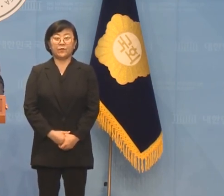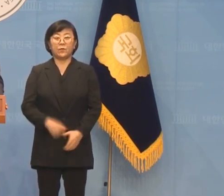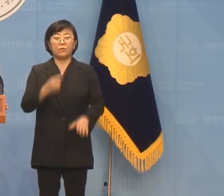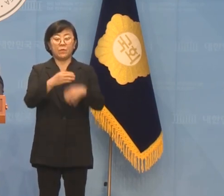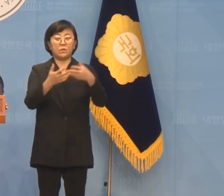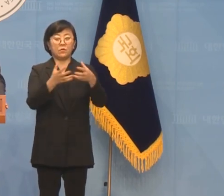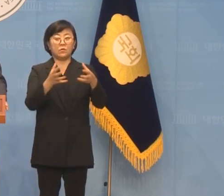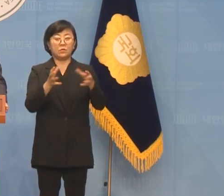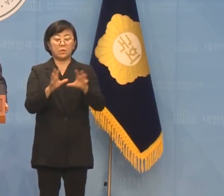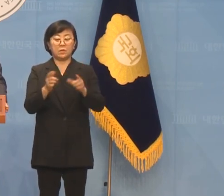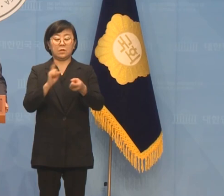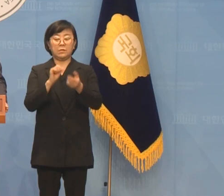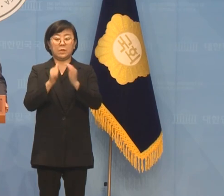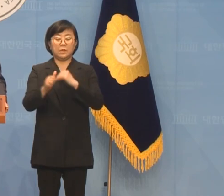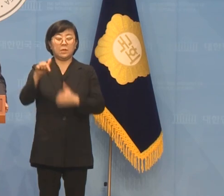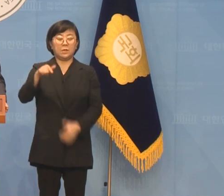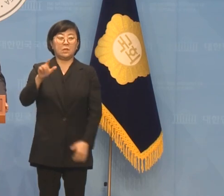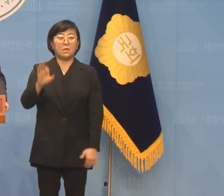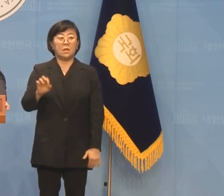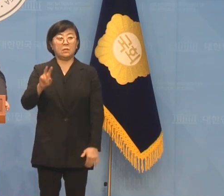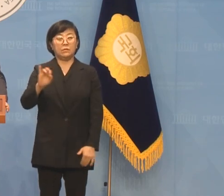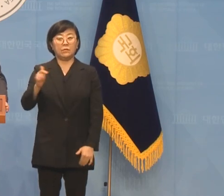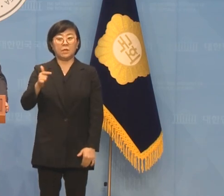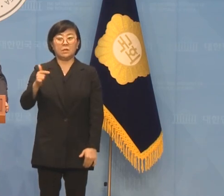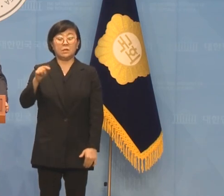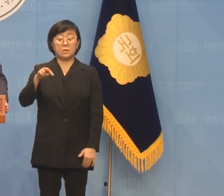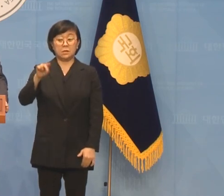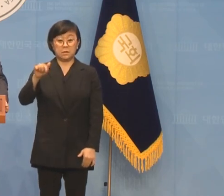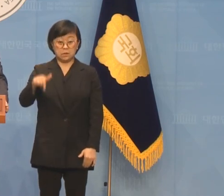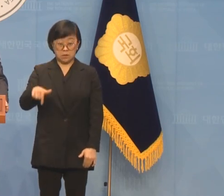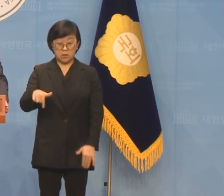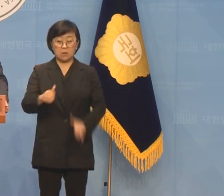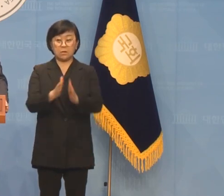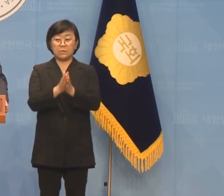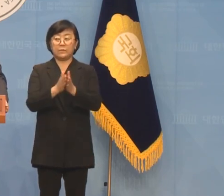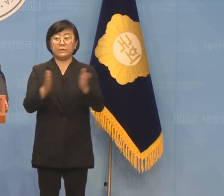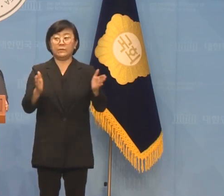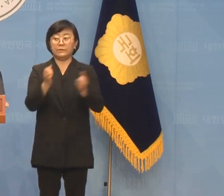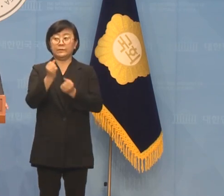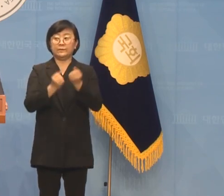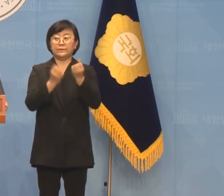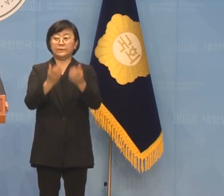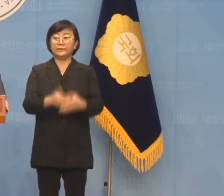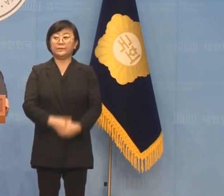민주당 선대위 대변인 강민석입니다. 지금 또 브리핑 하나를 하겠습니다.